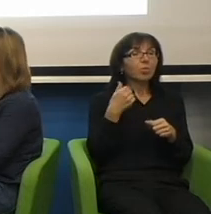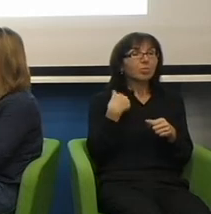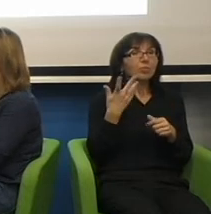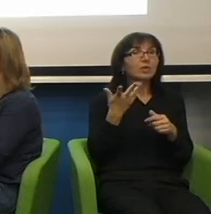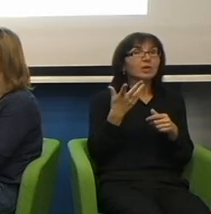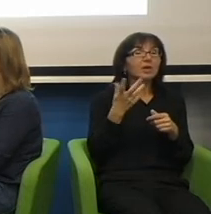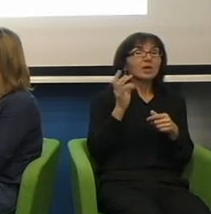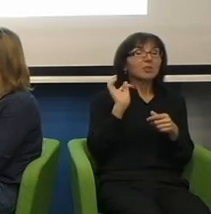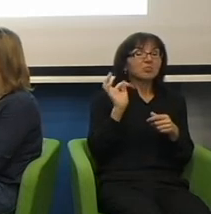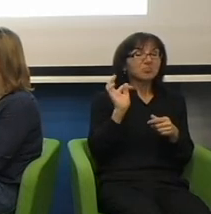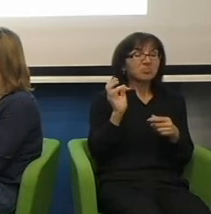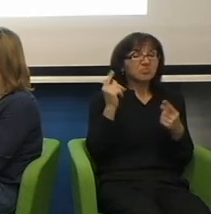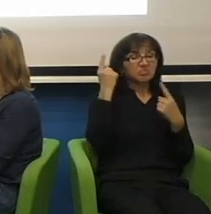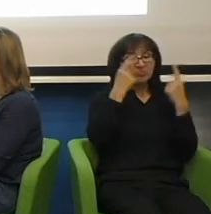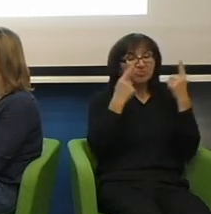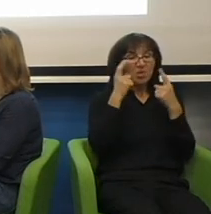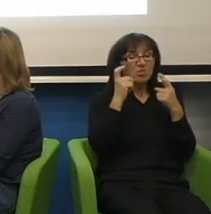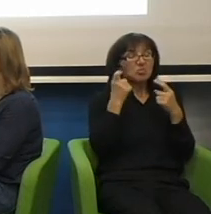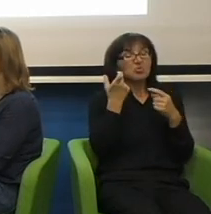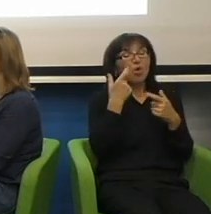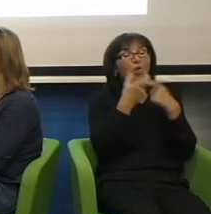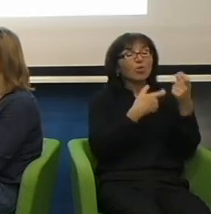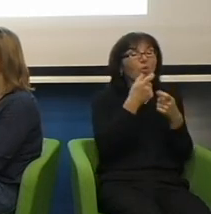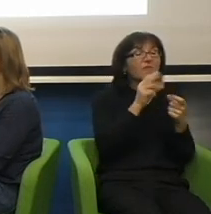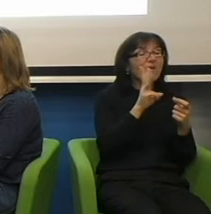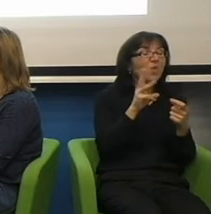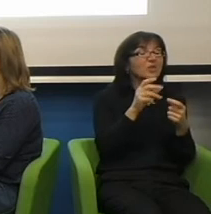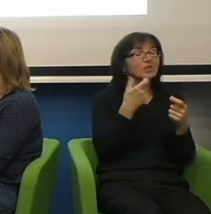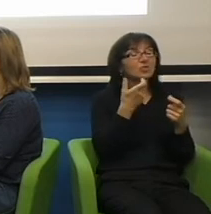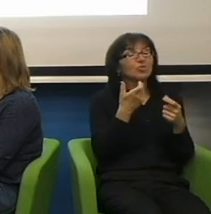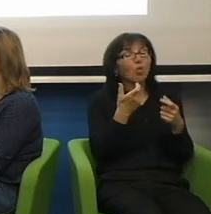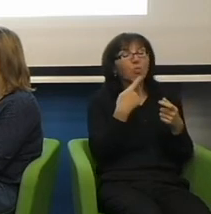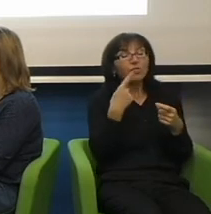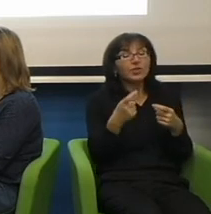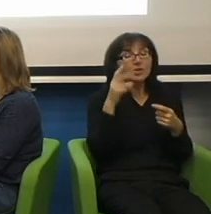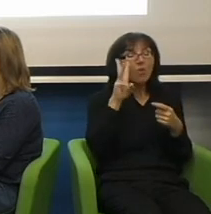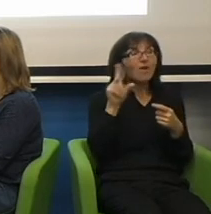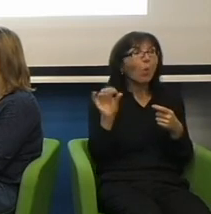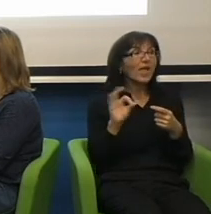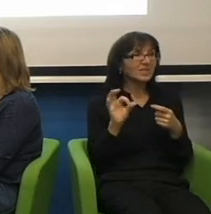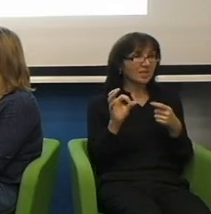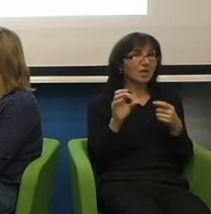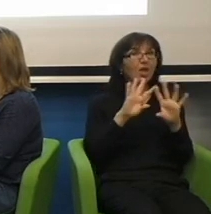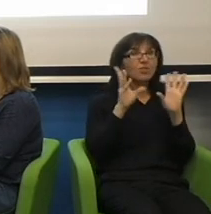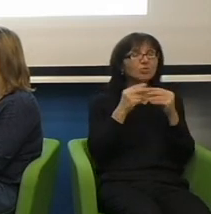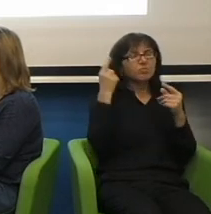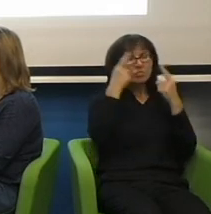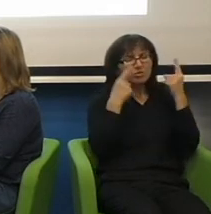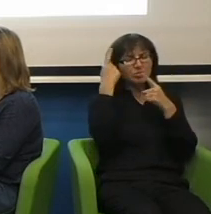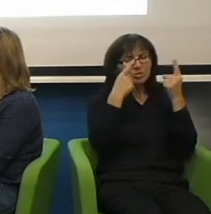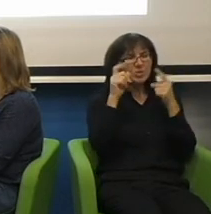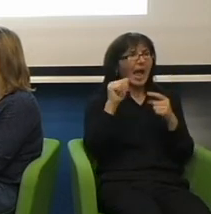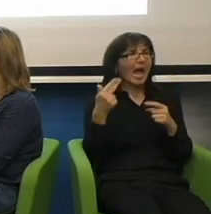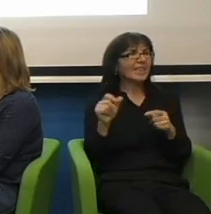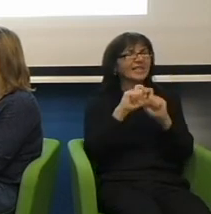obsesja. Co na to Wałęsa, co robi Wałęsa, co się dzieje z Wałęsą, co powiedział Wałęsa. To oczywiście